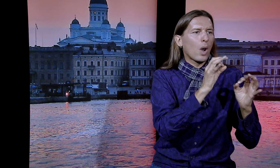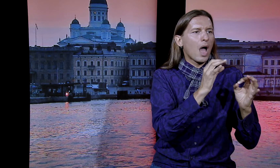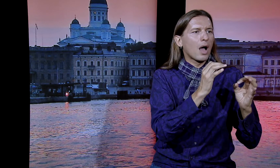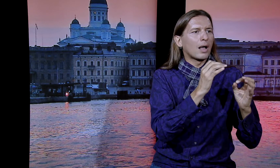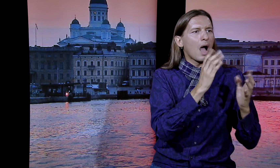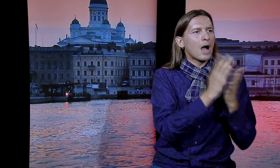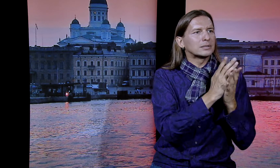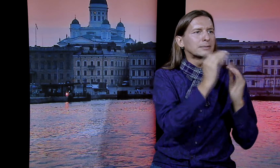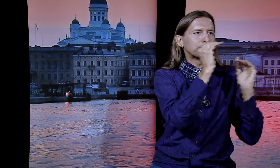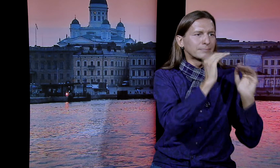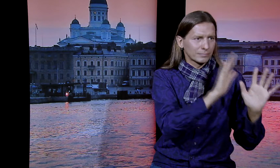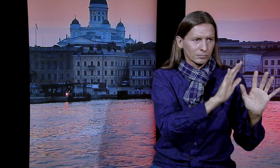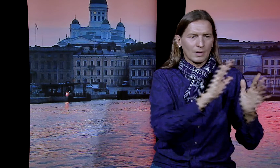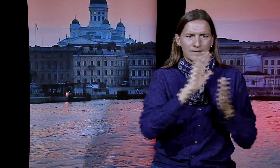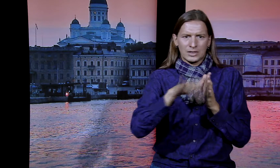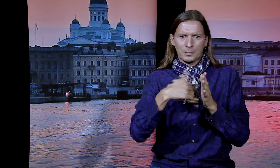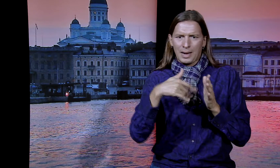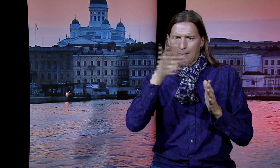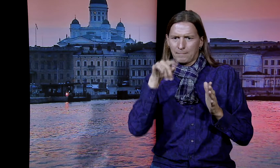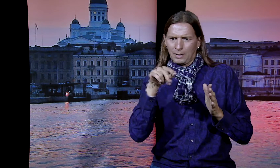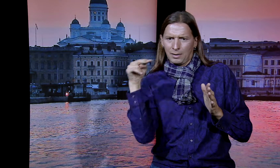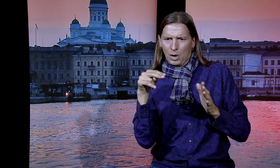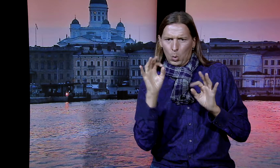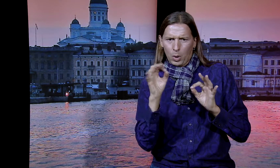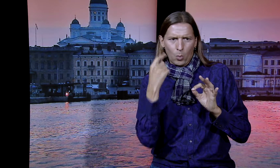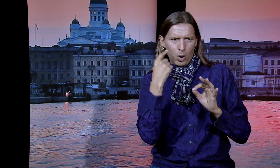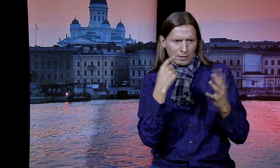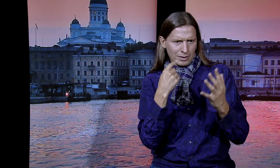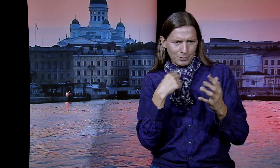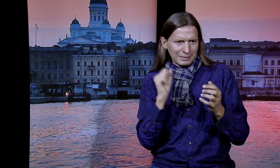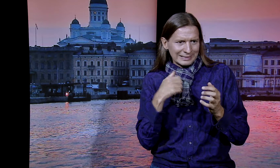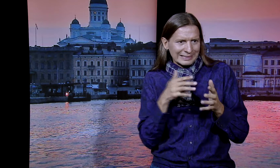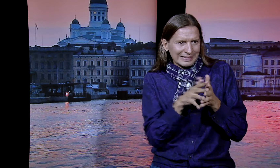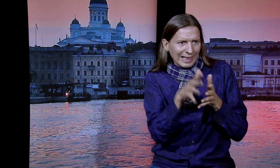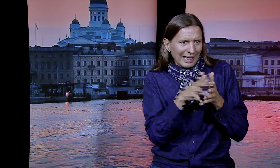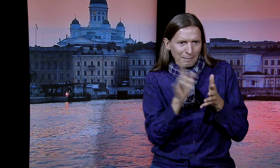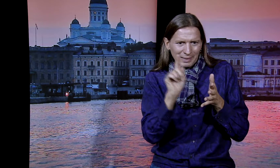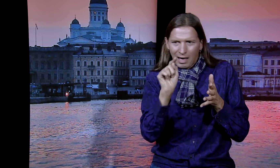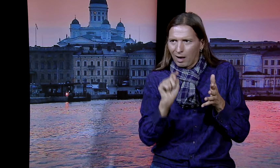Viittomakielen opetuksessa on mietittävä, miten viittomakielen lainalaisuudet toteutuvat.